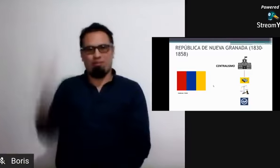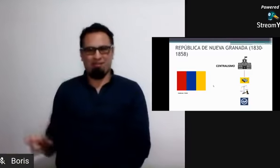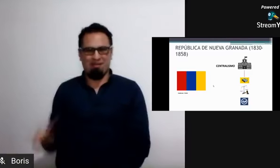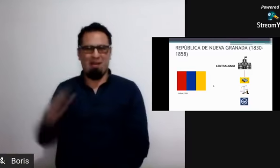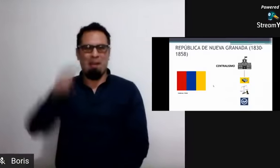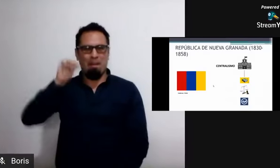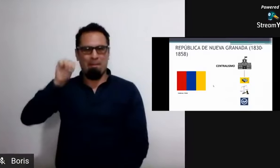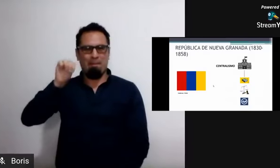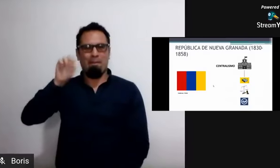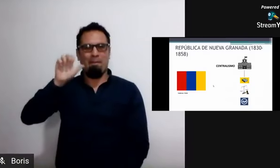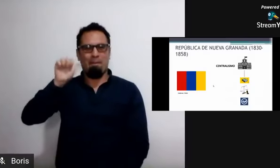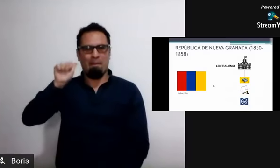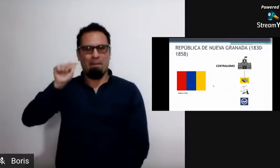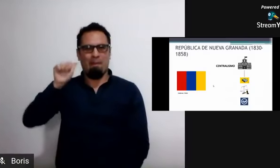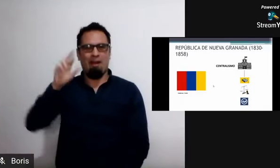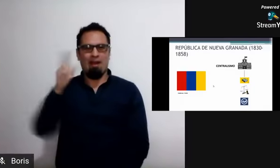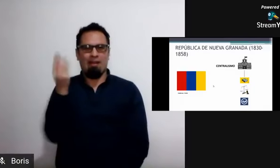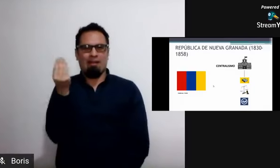culminó su periodo y entonces